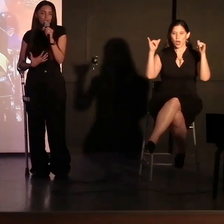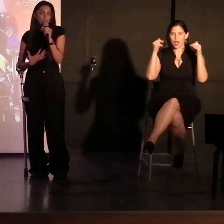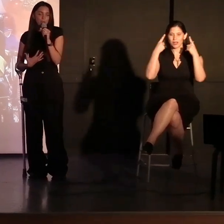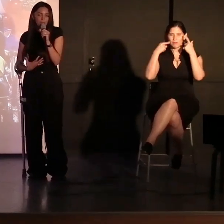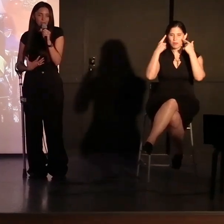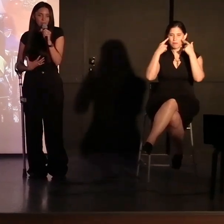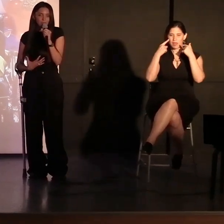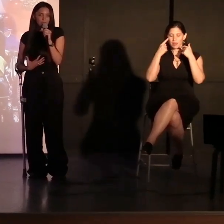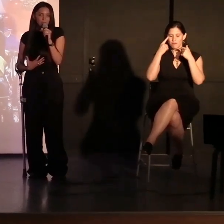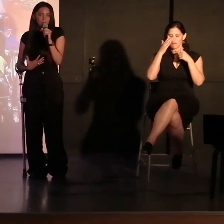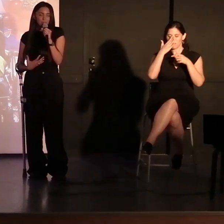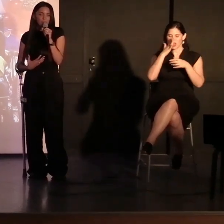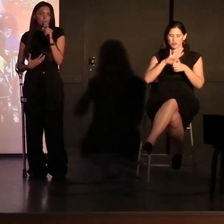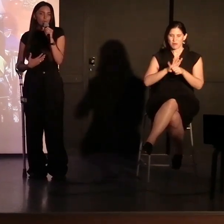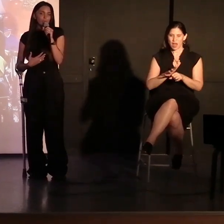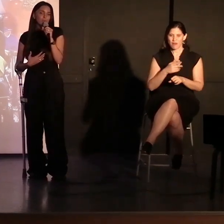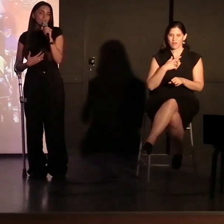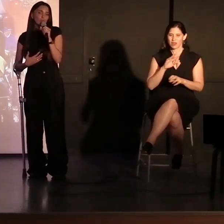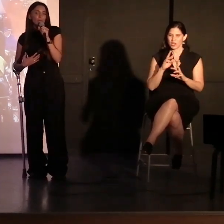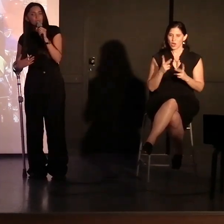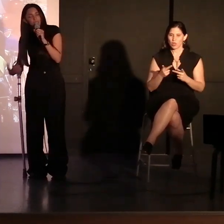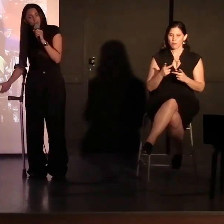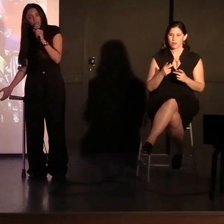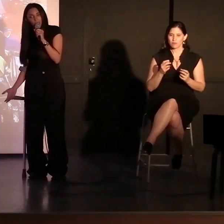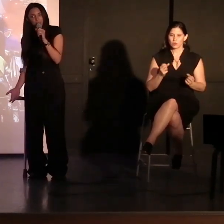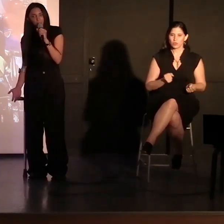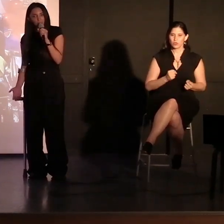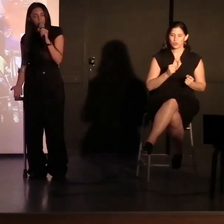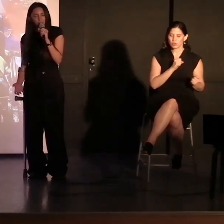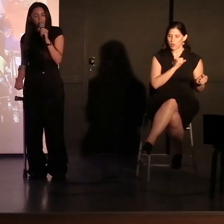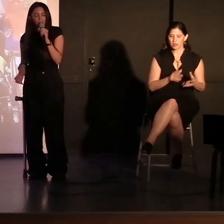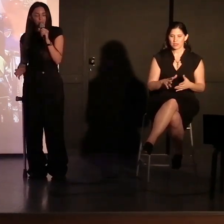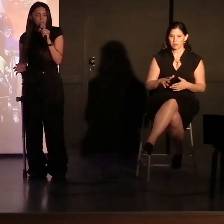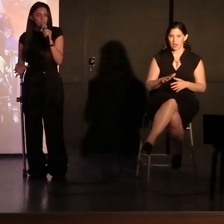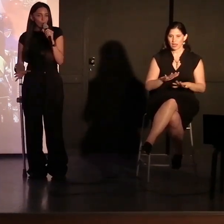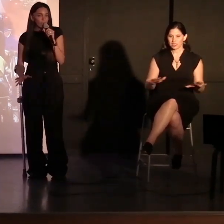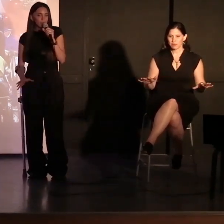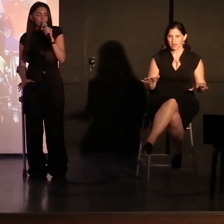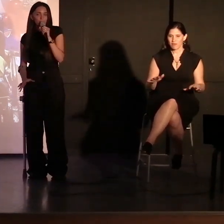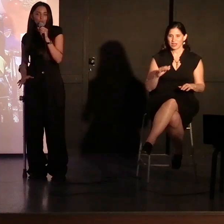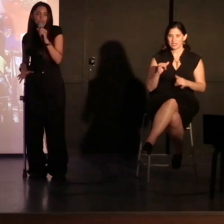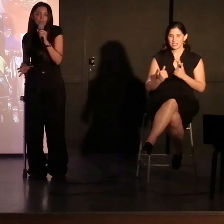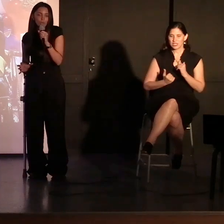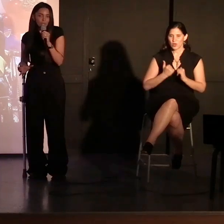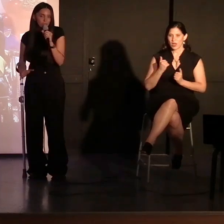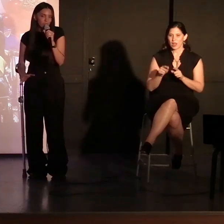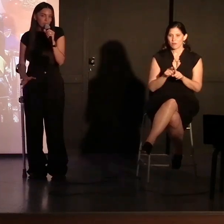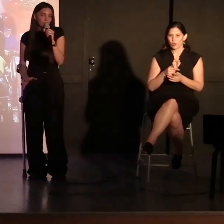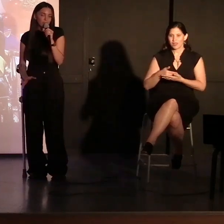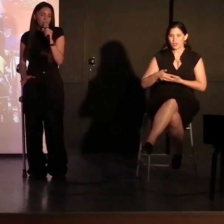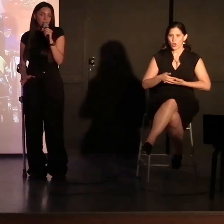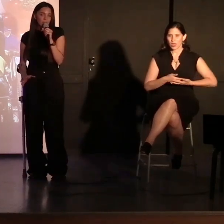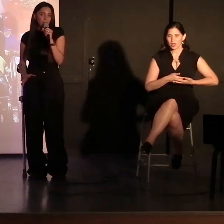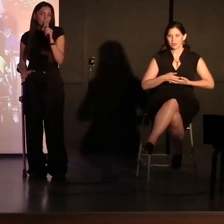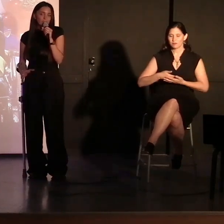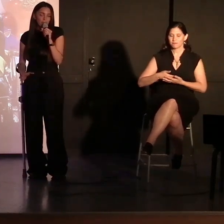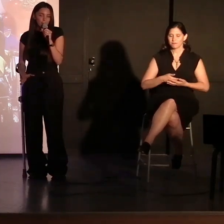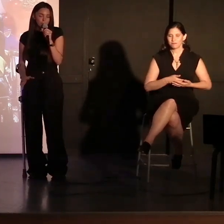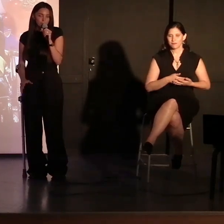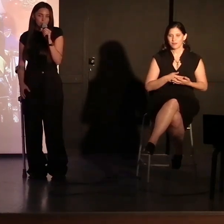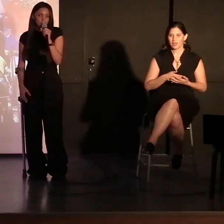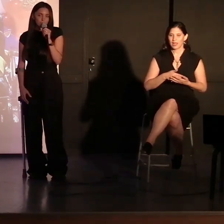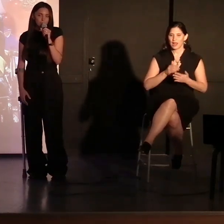מבכי מהשפלה ואני עוד פעם זורקת את עצמי לרצפה ואני זוחלת כמו תינוקת